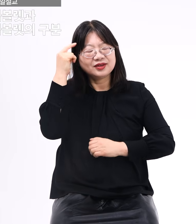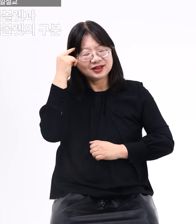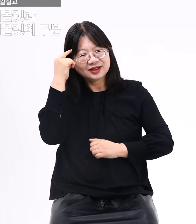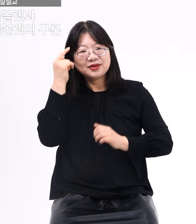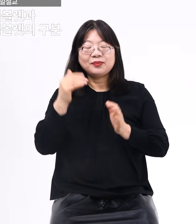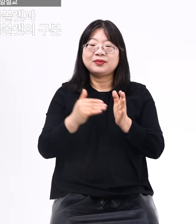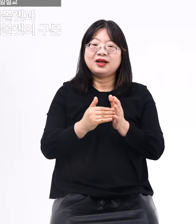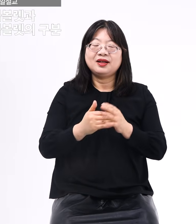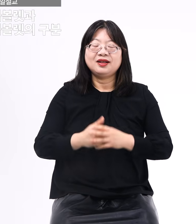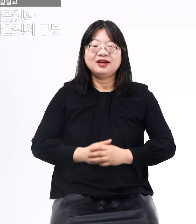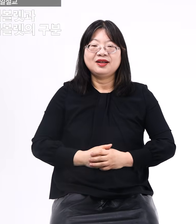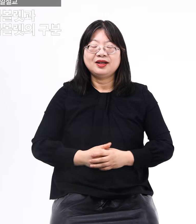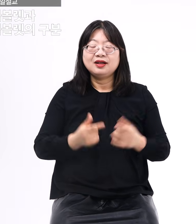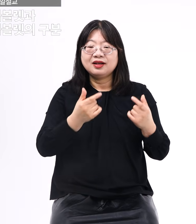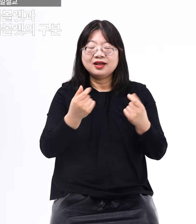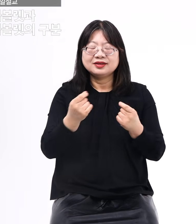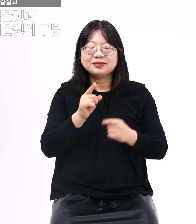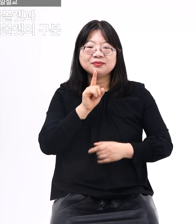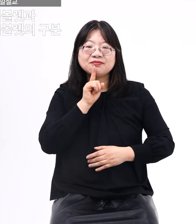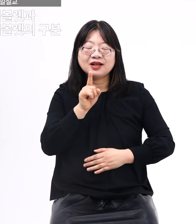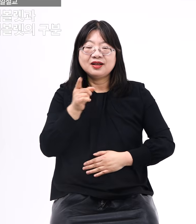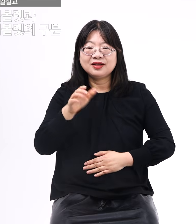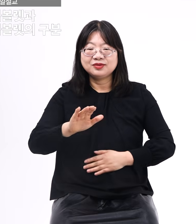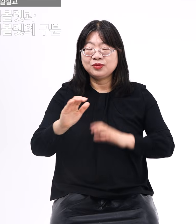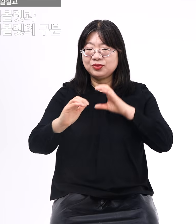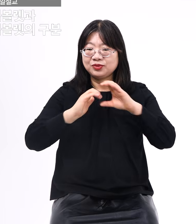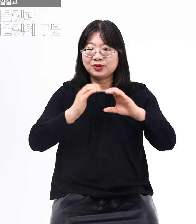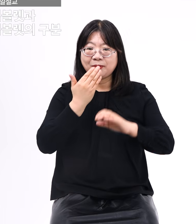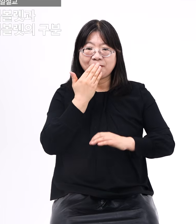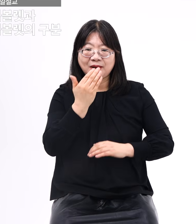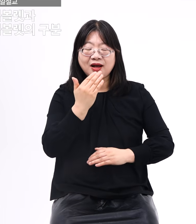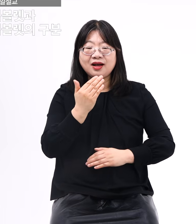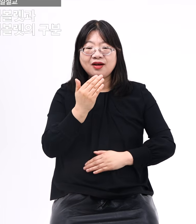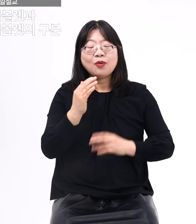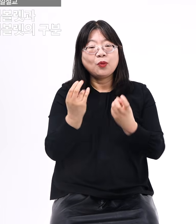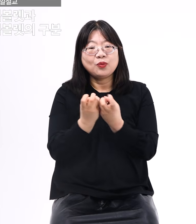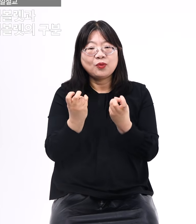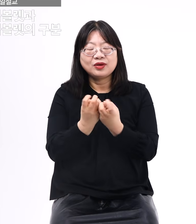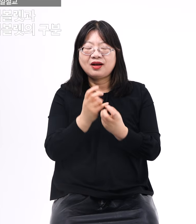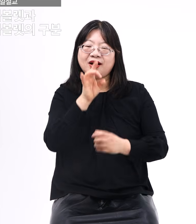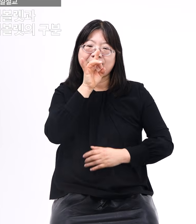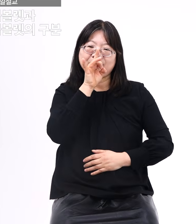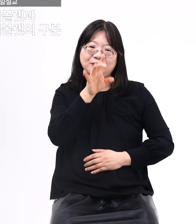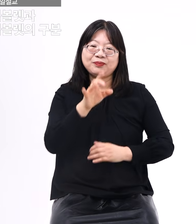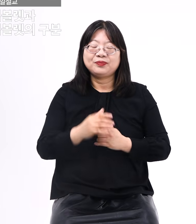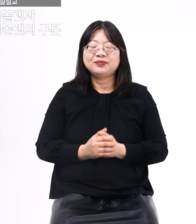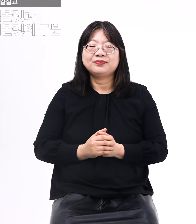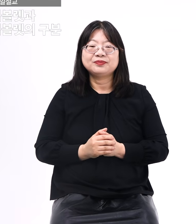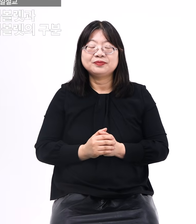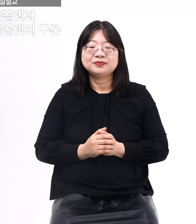합니다. 그러면 같은 말을 해도 소통이 되겠어요? 안 되겠어요? 안 되는 겁니다. 자기